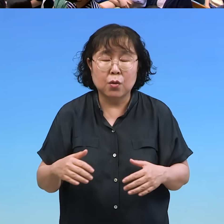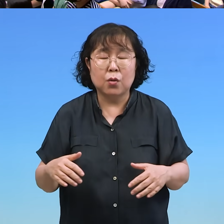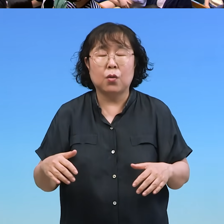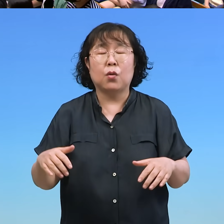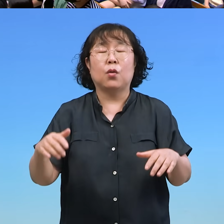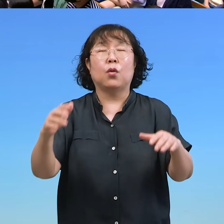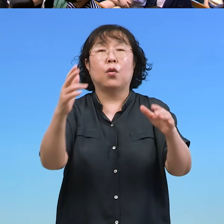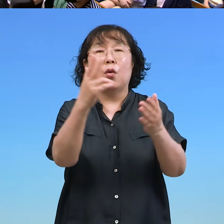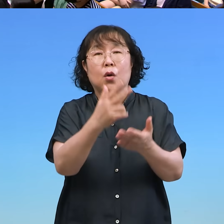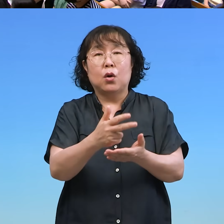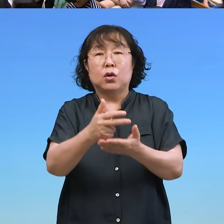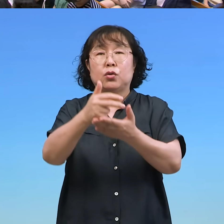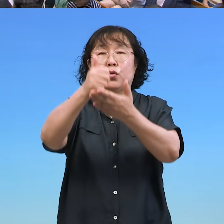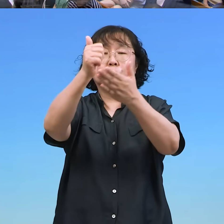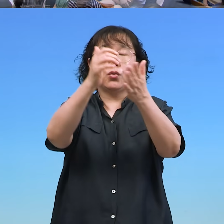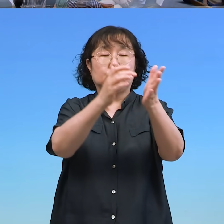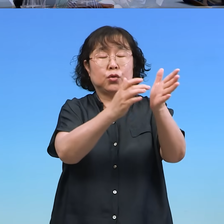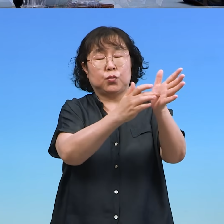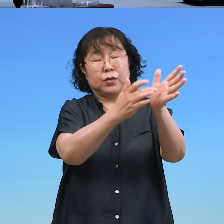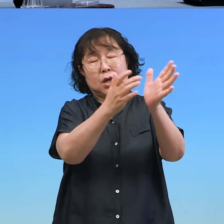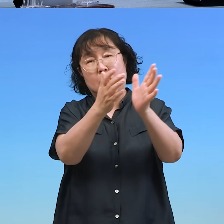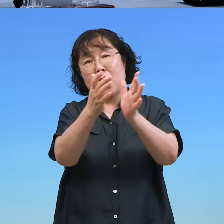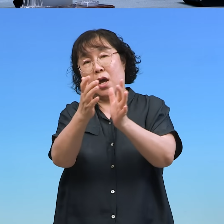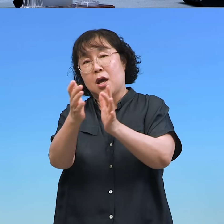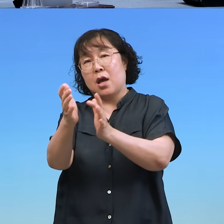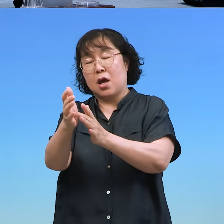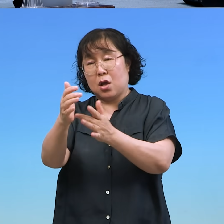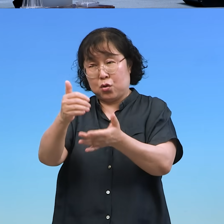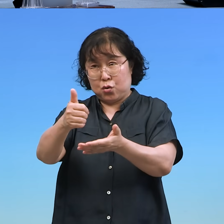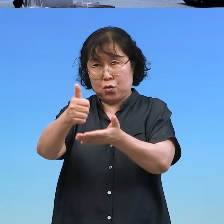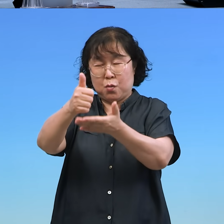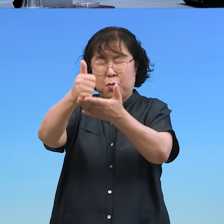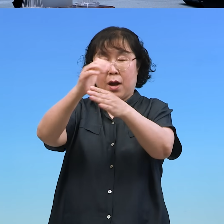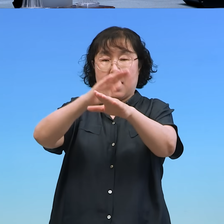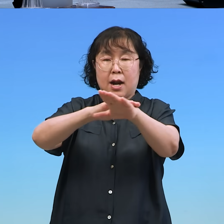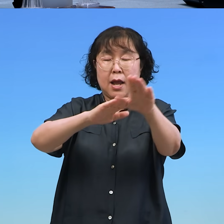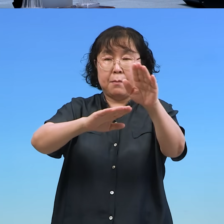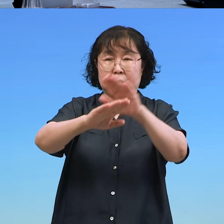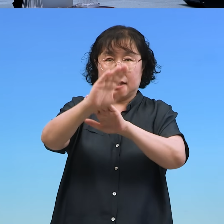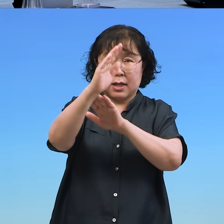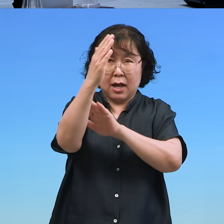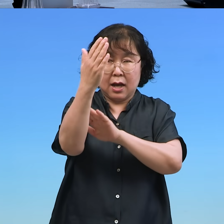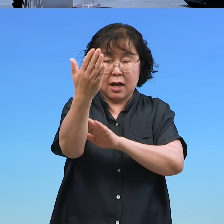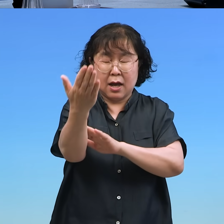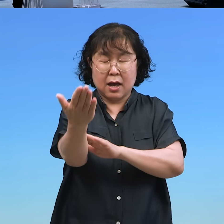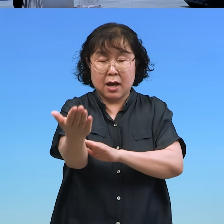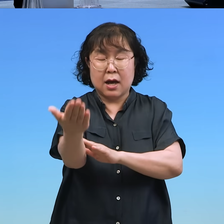보내요. 이럴 때 어떻게 해야 됩니까? 주님 예수 팔 내미사